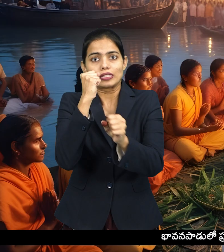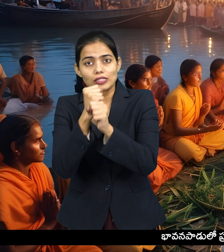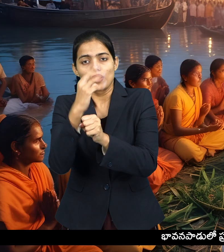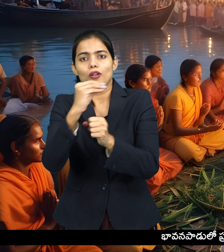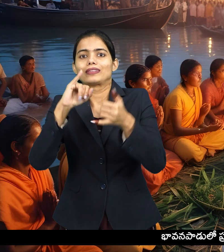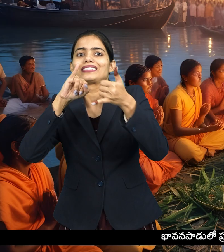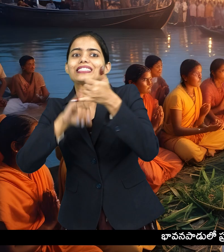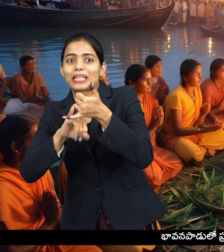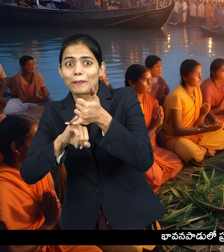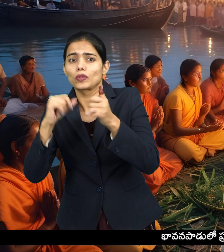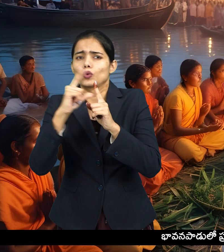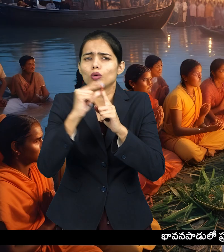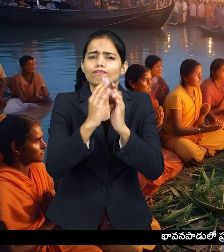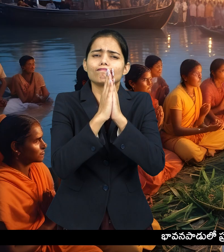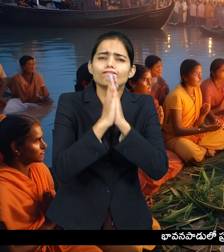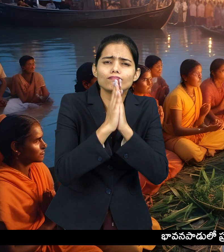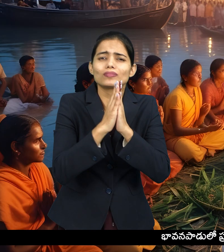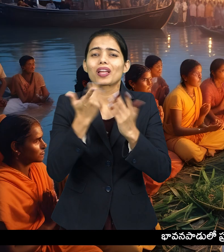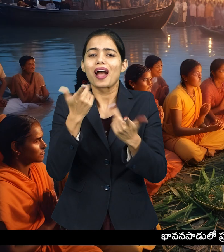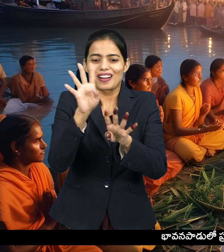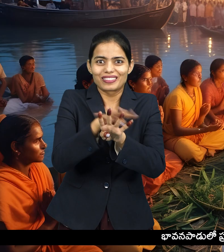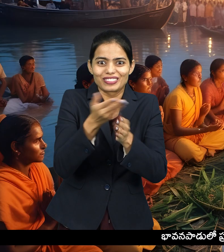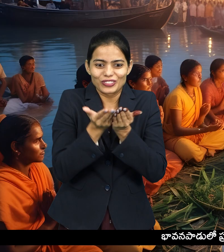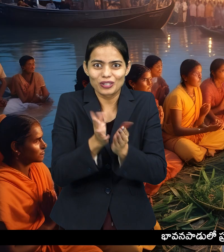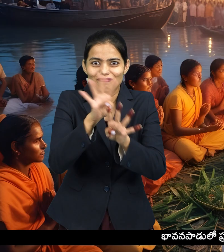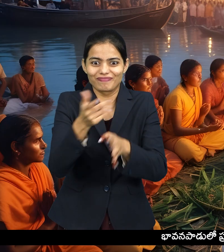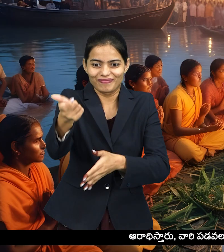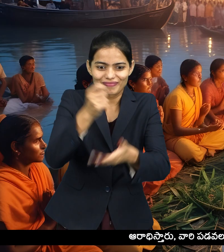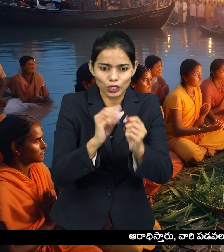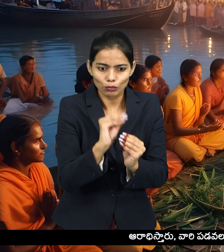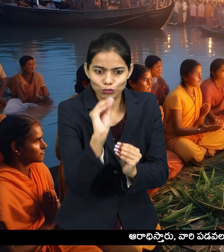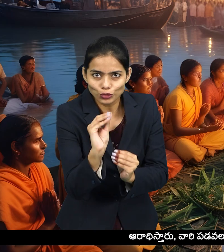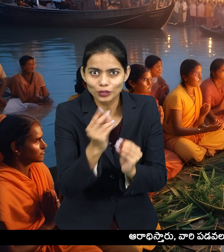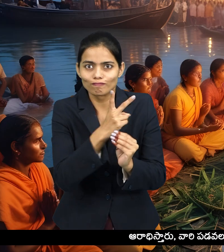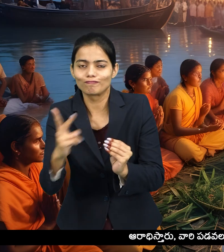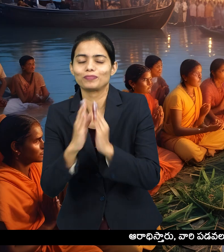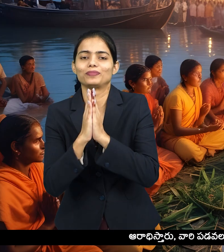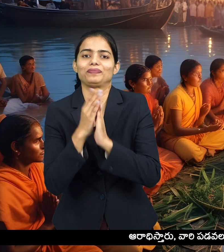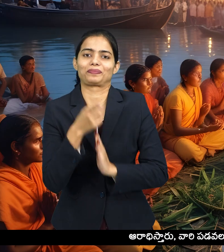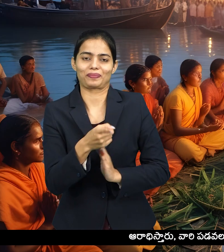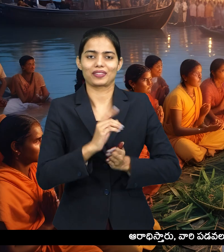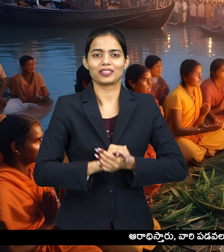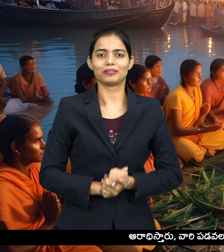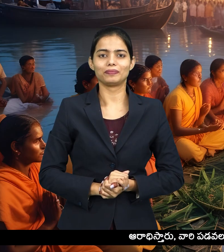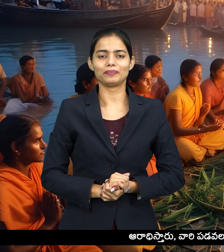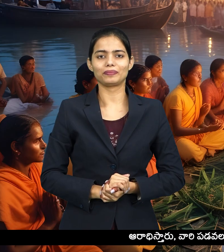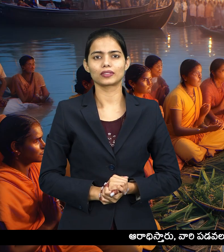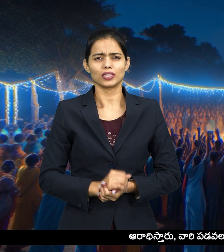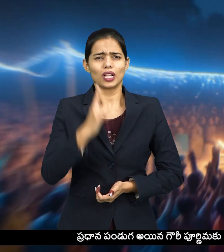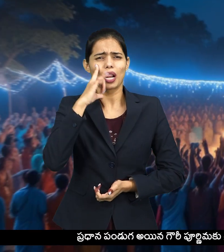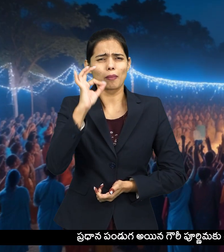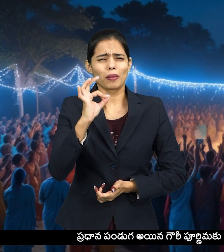భావనపాడులో ప్రజలు గంగమ్మ, గౌరీ, శివుని ఆరాధిస్తారు. వారి పడవలు మరియు వలలకు పూజలు